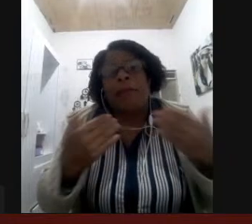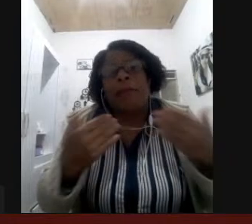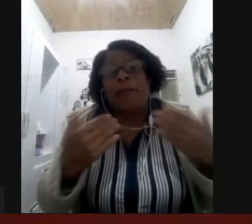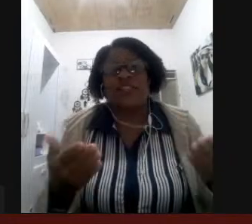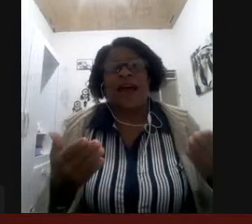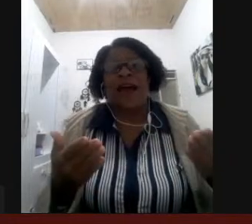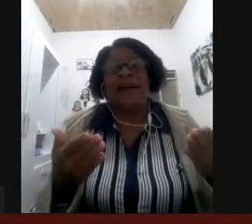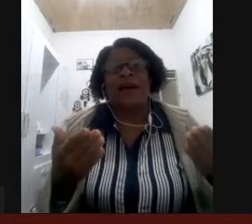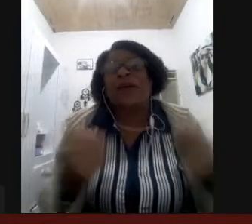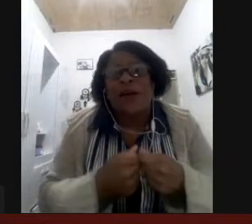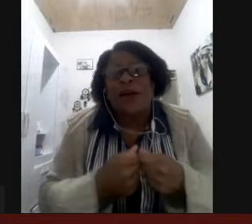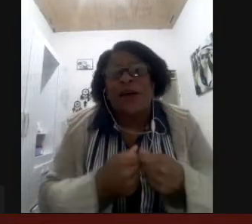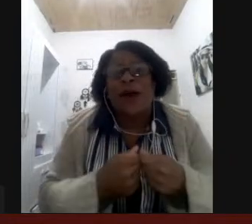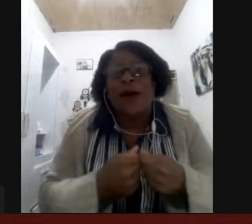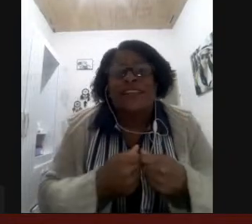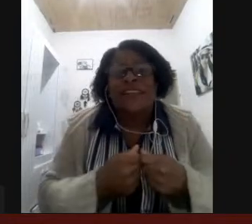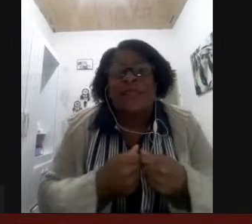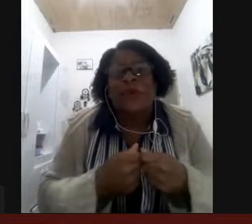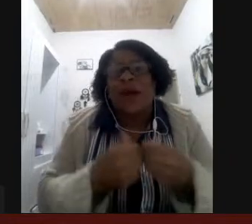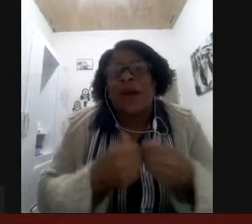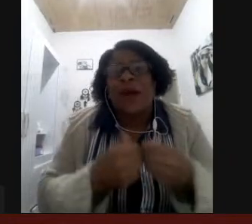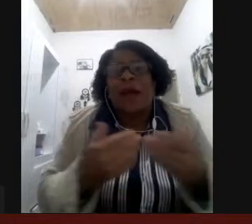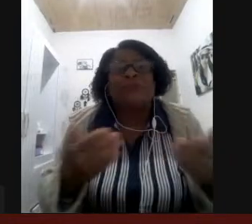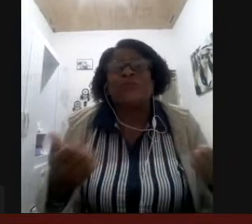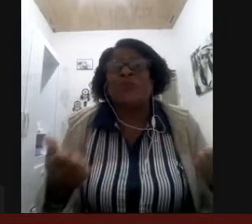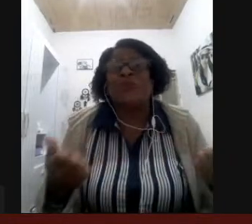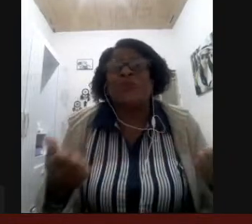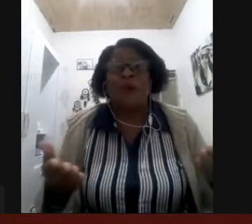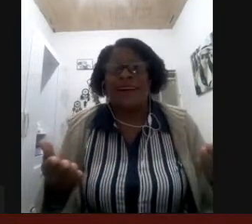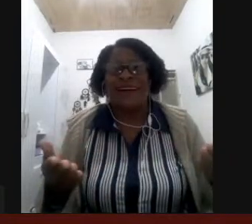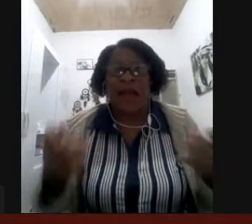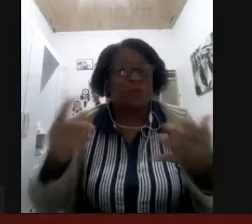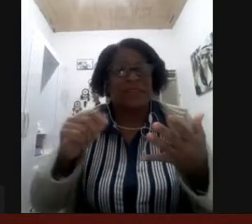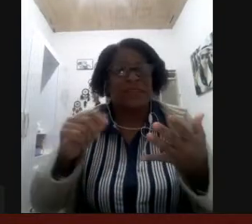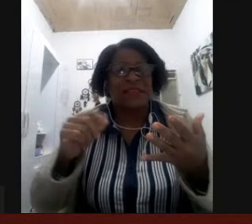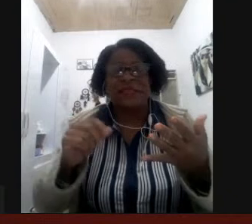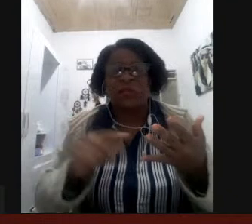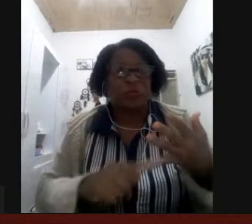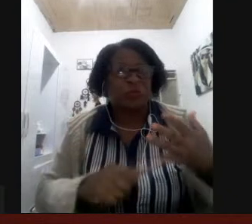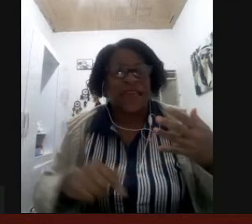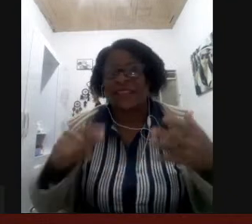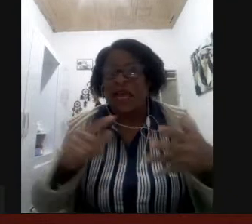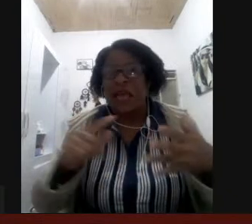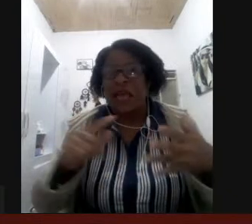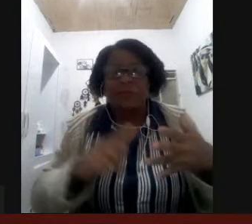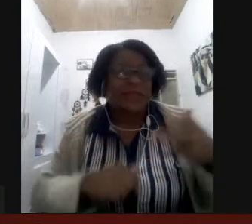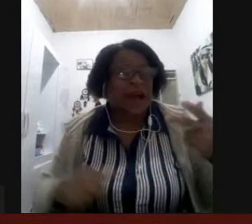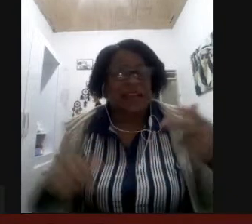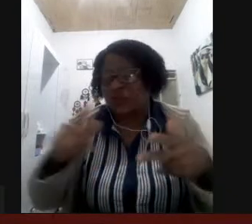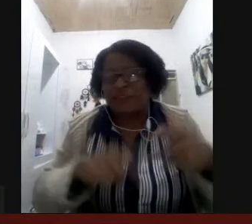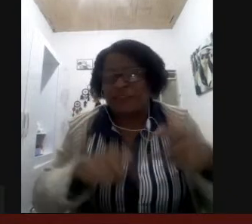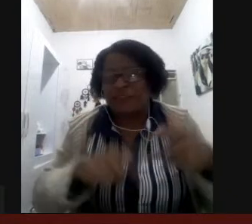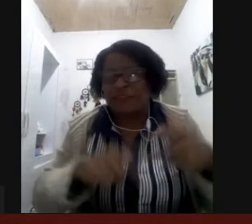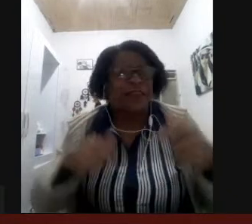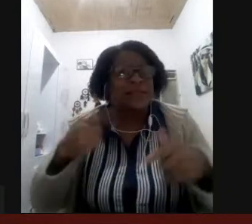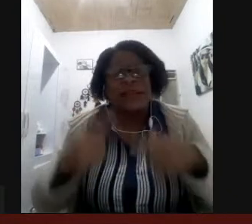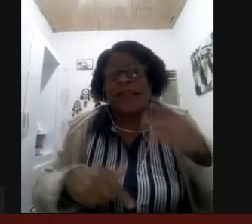mediar o que eu acabo fazendo eu acabo dando aula eu acabo ensinando português temática geografia ciência